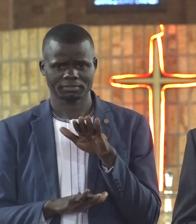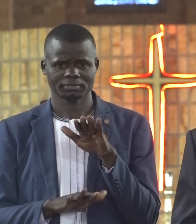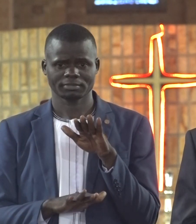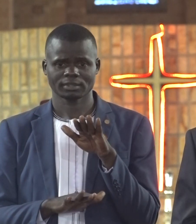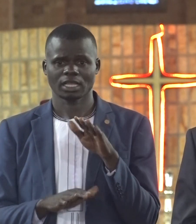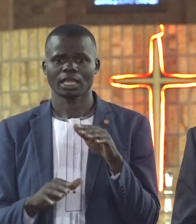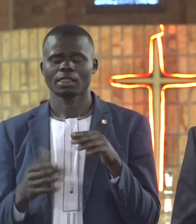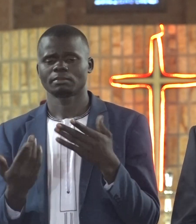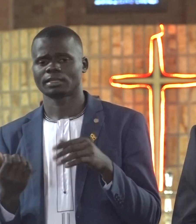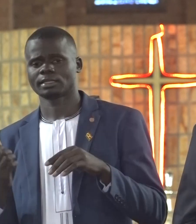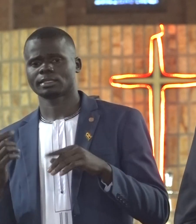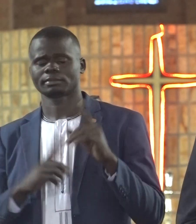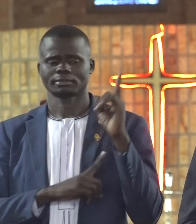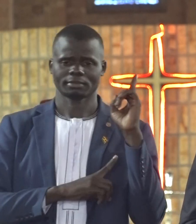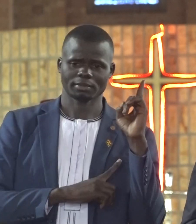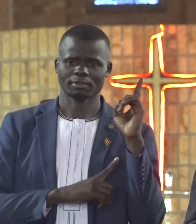omugalagala,